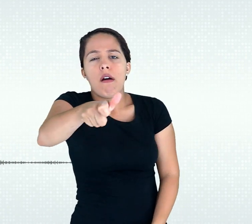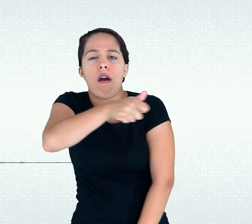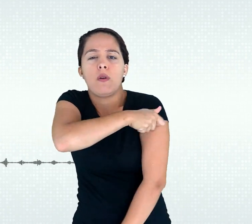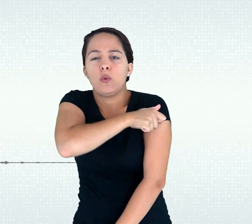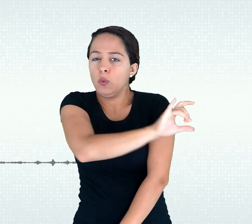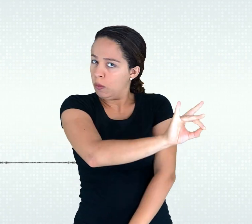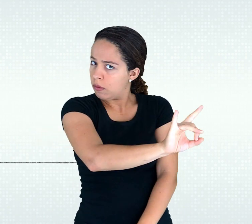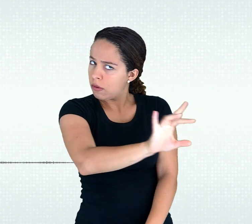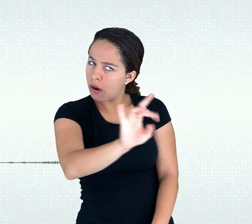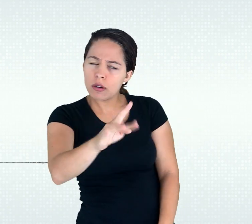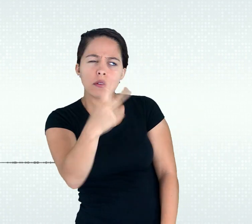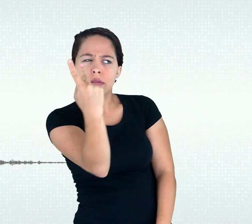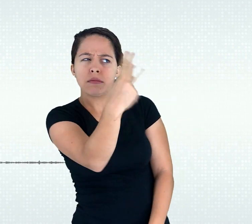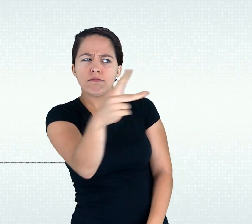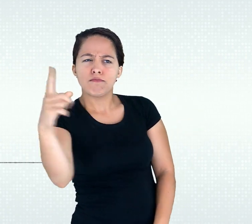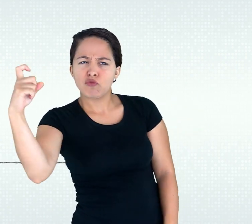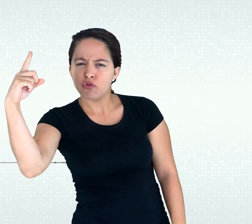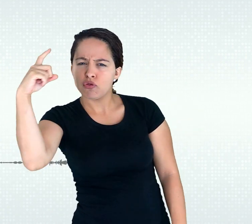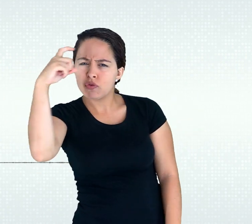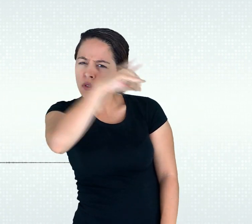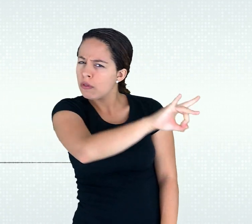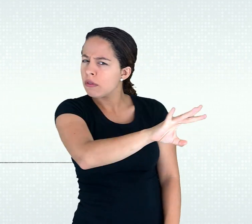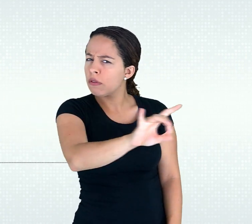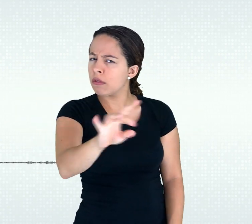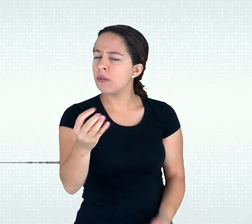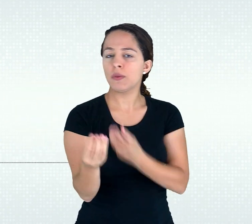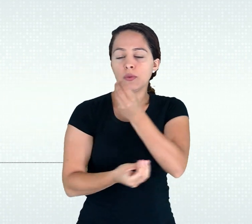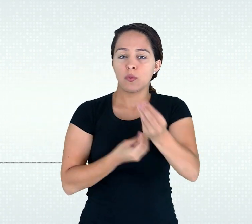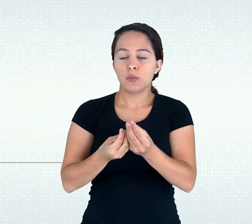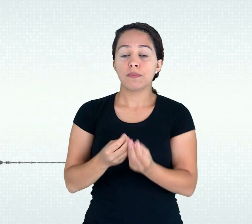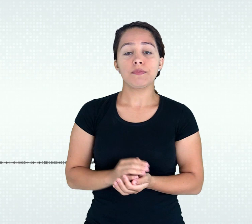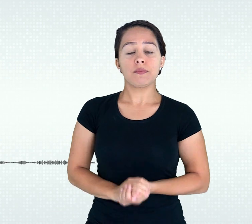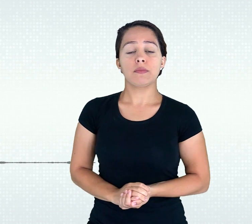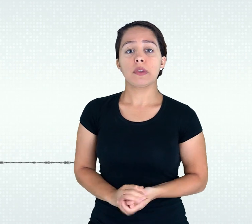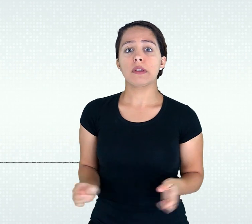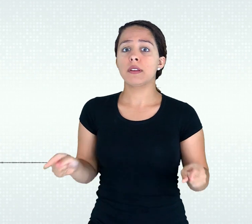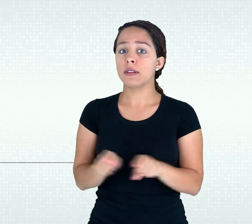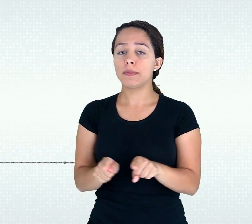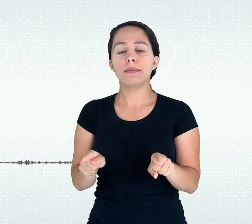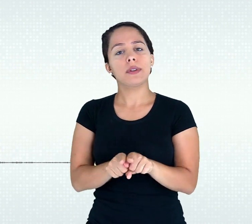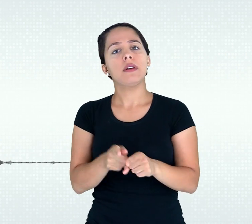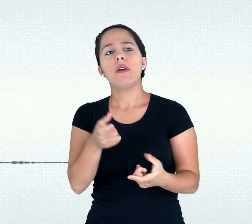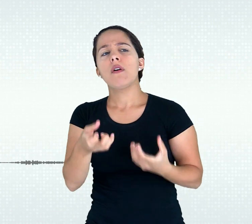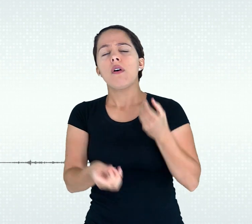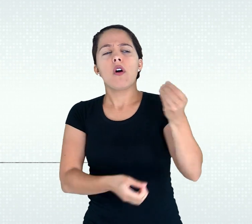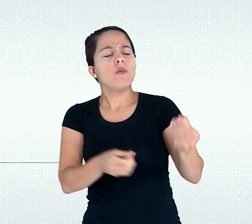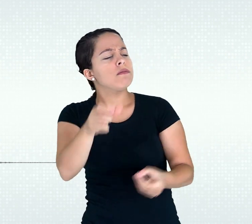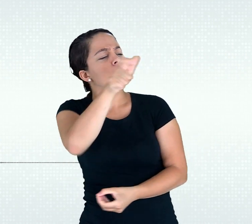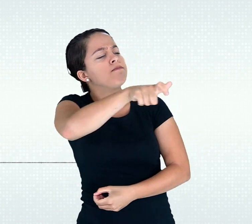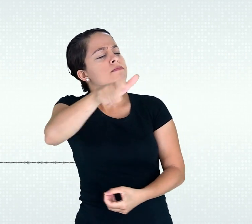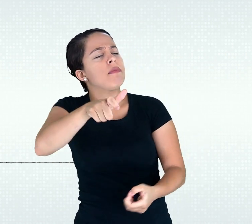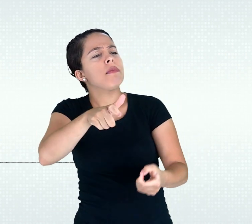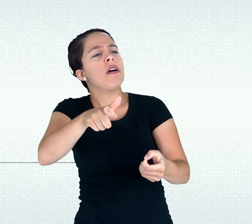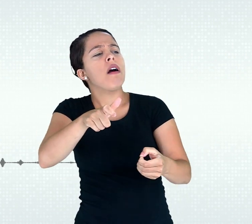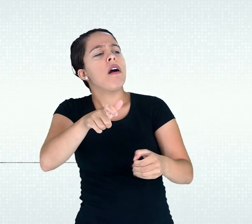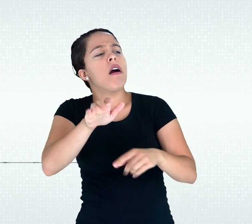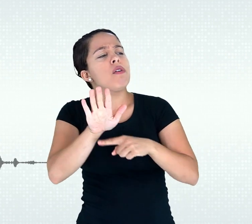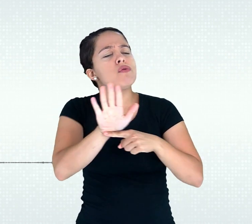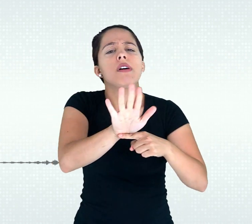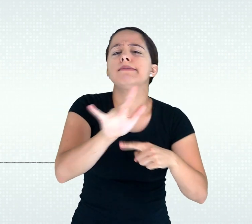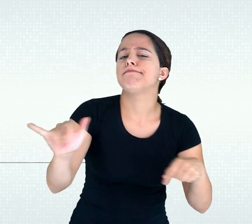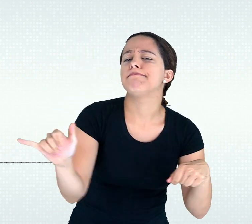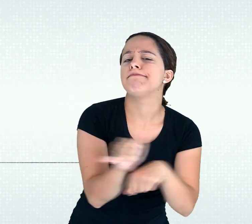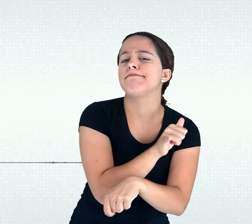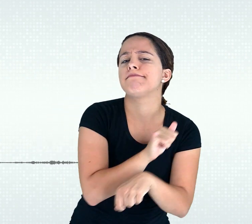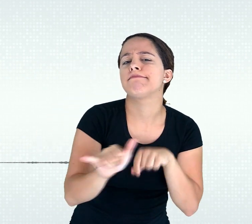dificuldades de aprendizagem de cada decente bem como na reflexão das estratégias formas de